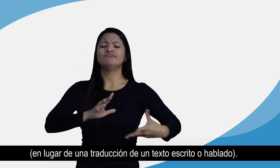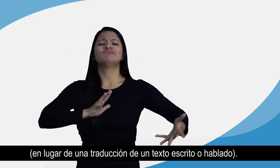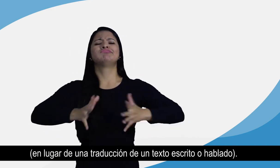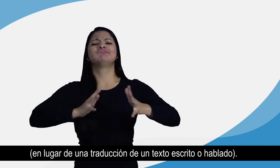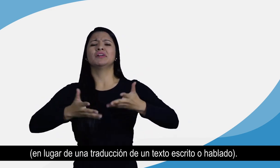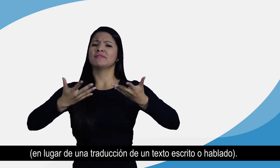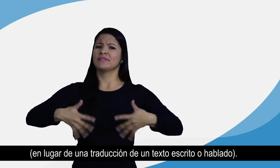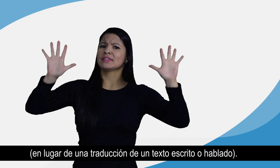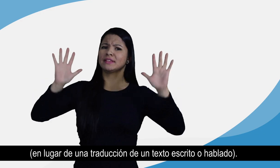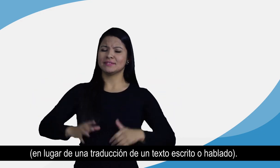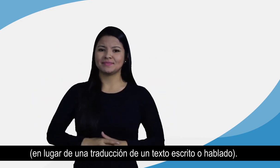o hablado.